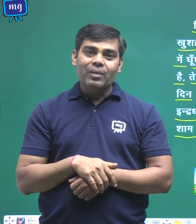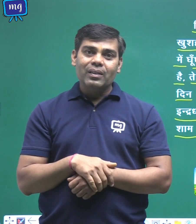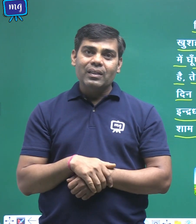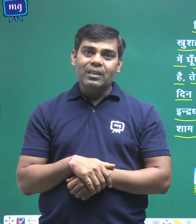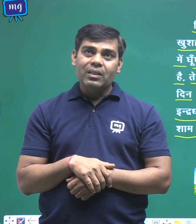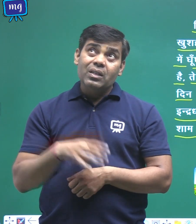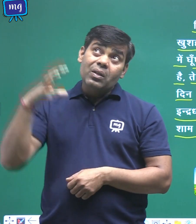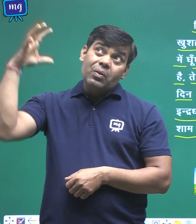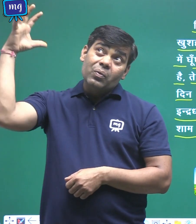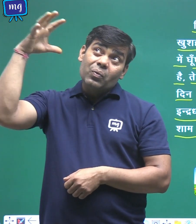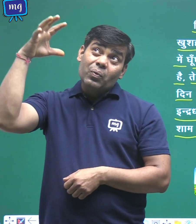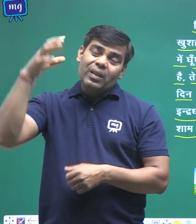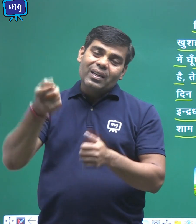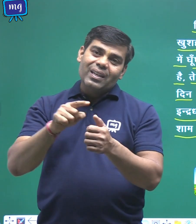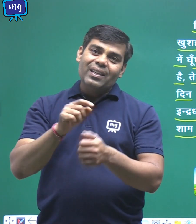सूर्य की